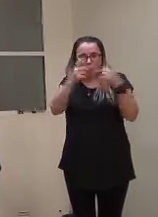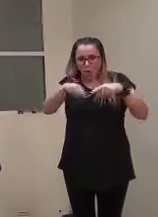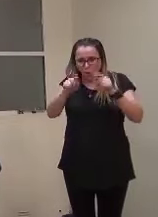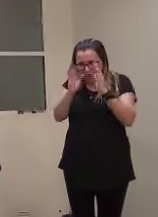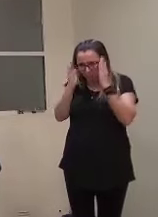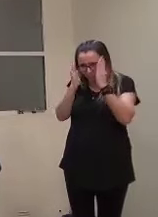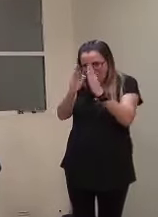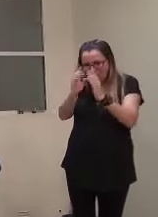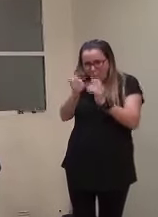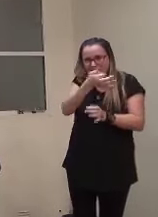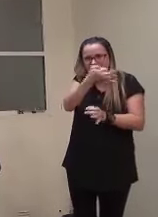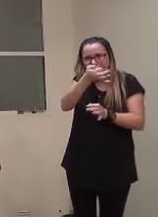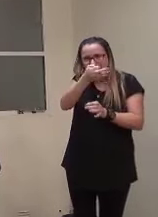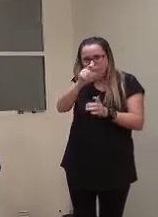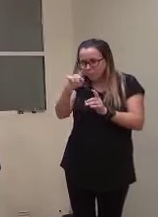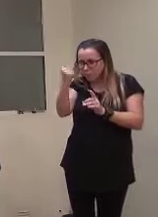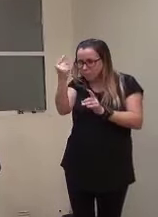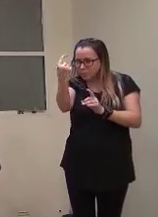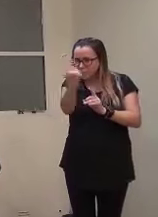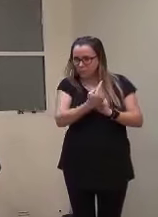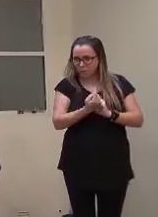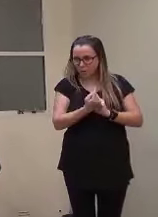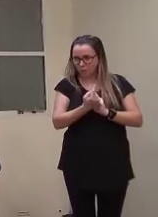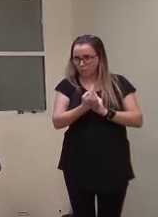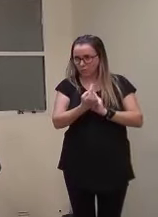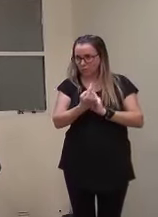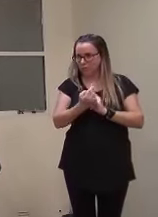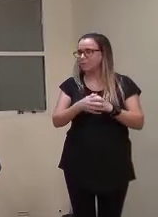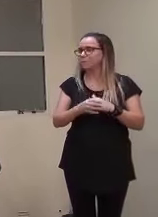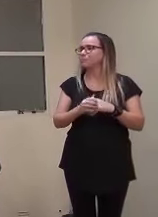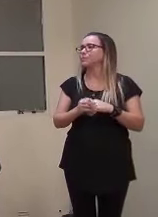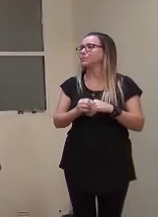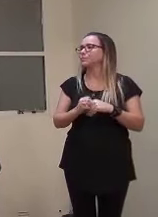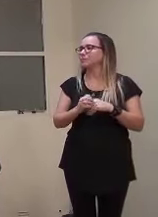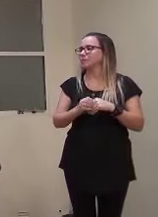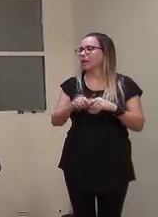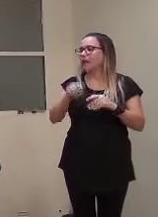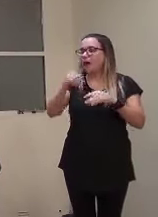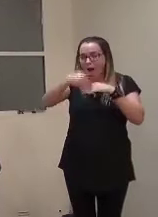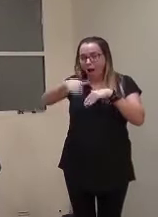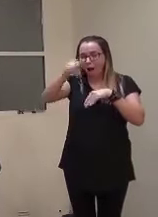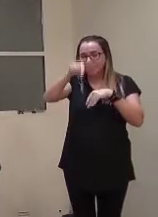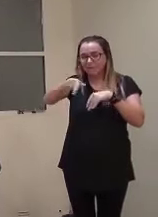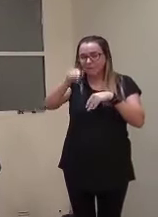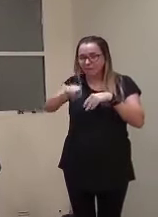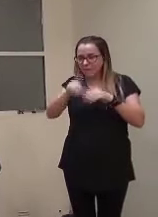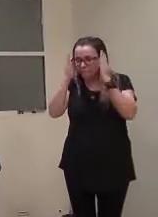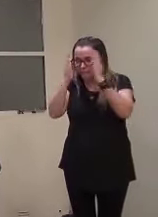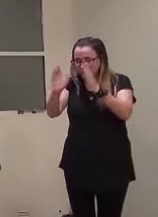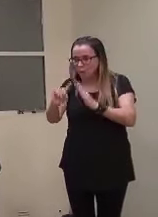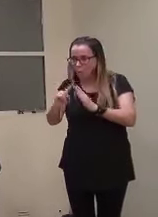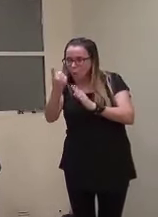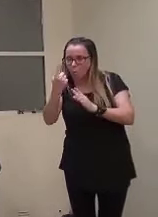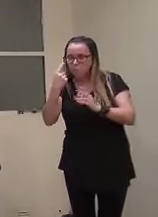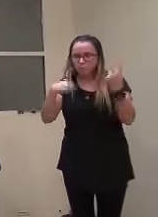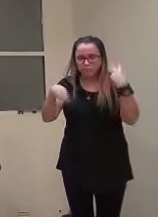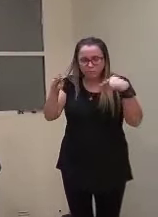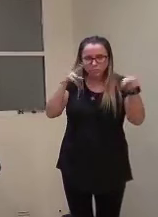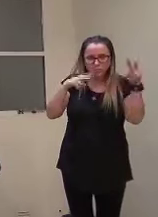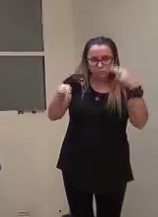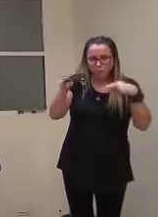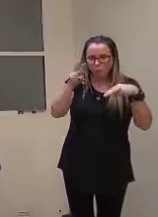con las ceremonias mínimas como dice una colega y salir a partir de lo mínimo y de las exploraciones